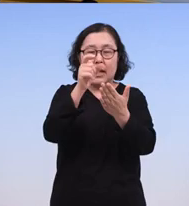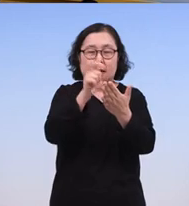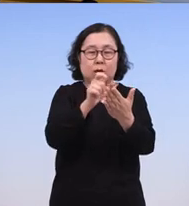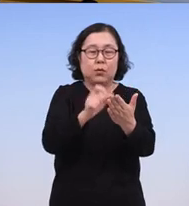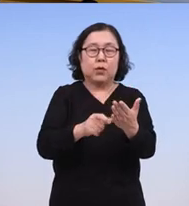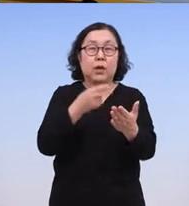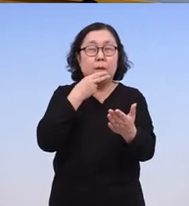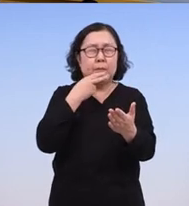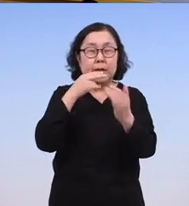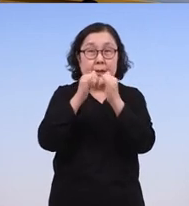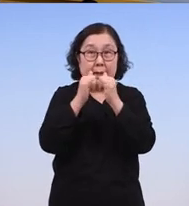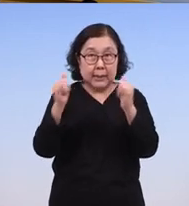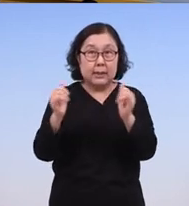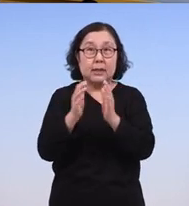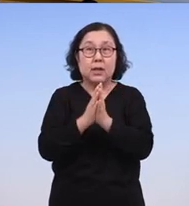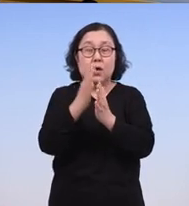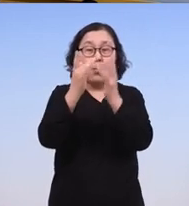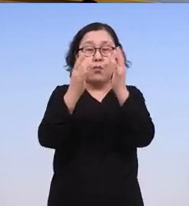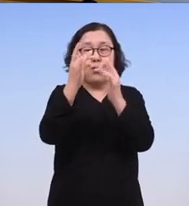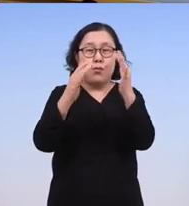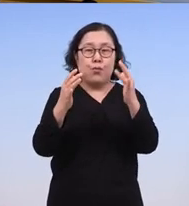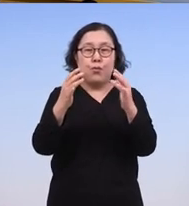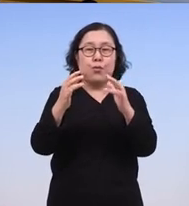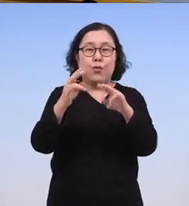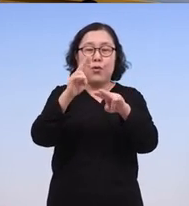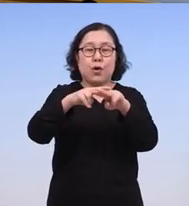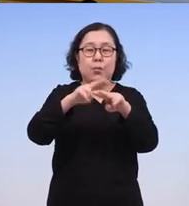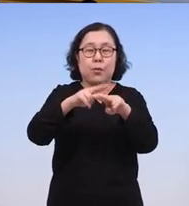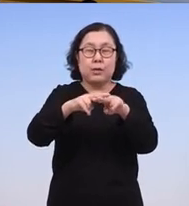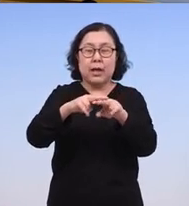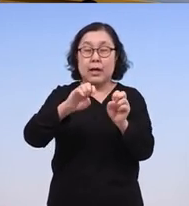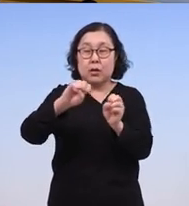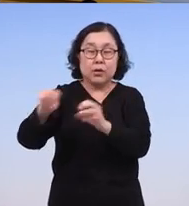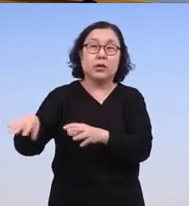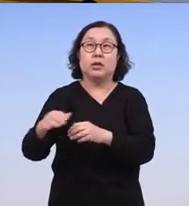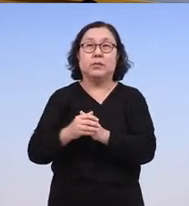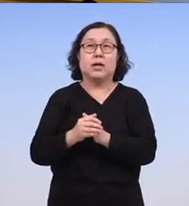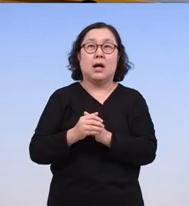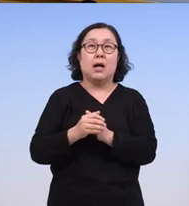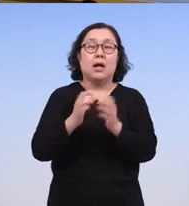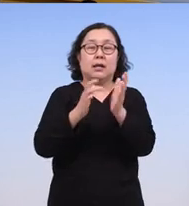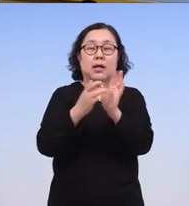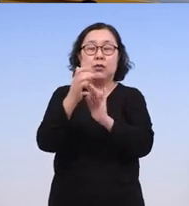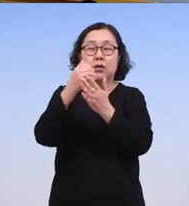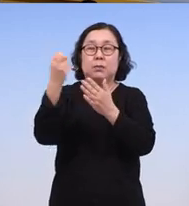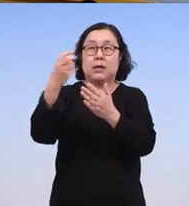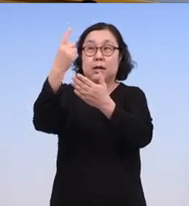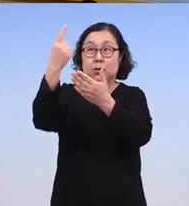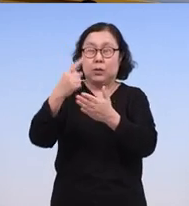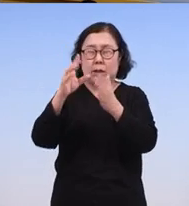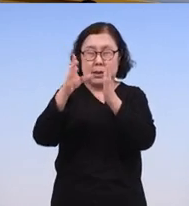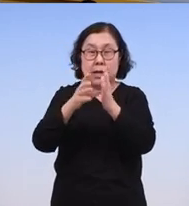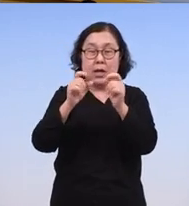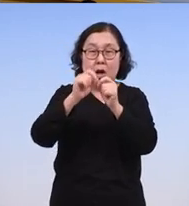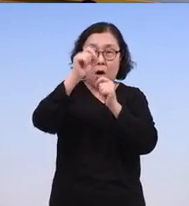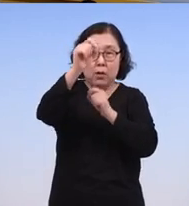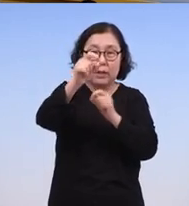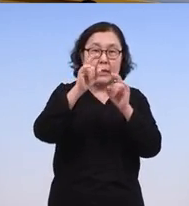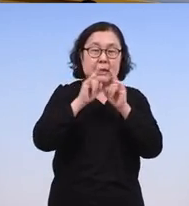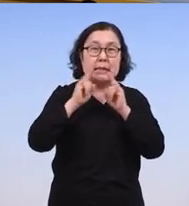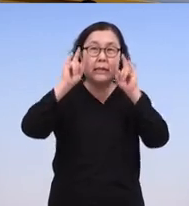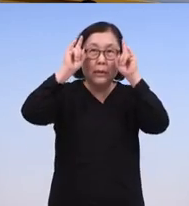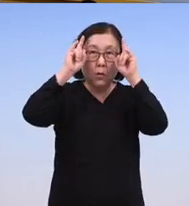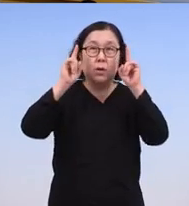불못에 던져지리라. 영원한 죽음이 뭡니까? 예수님께서 재림하실 때 죄인이 부활한 후에 영원한 불못, 다시